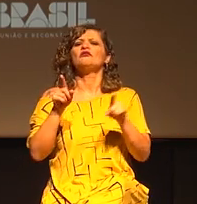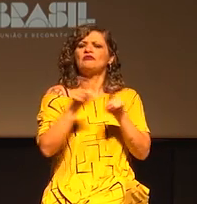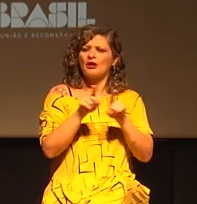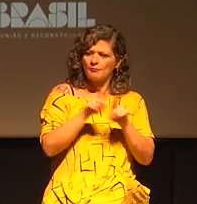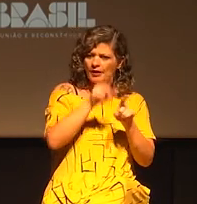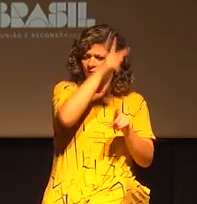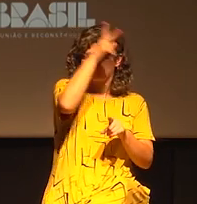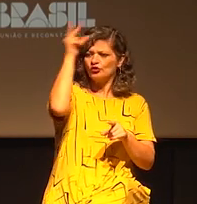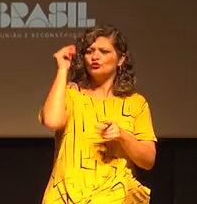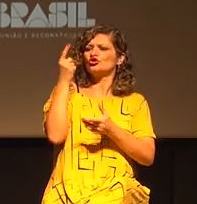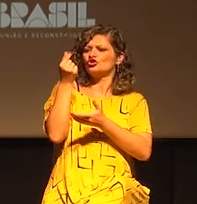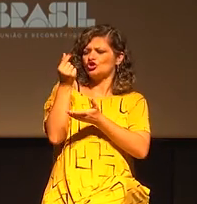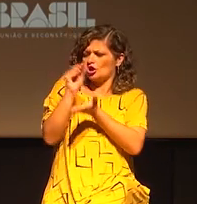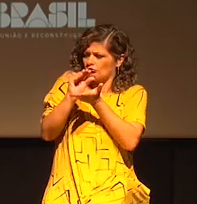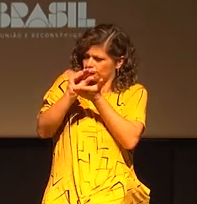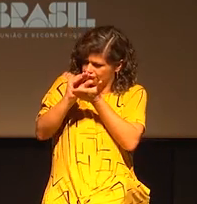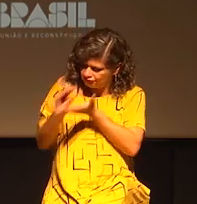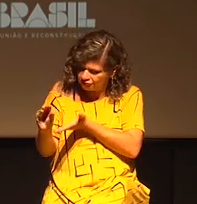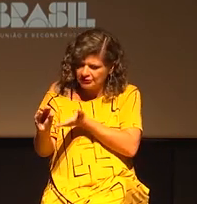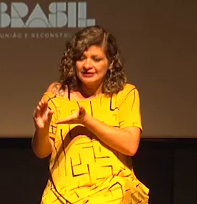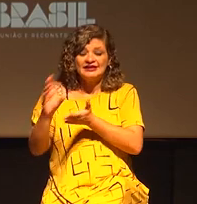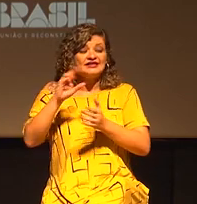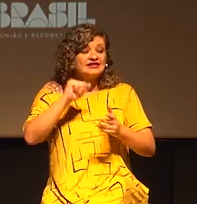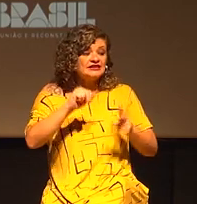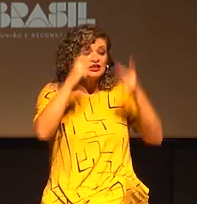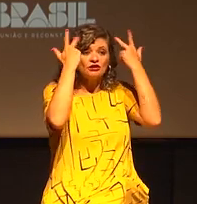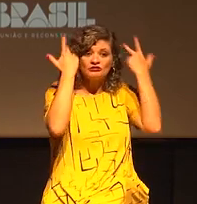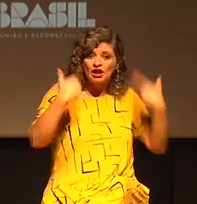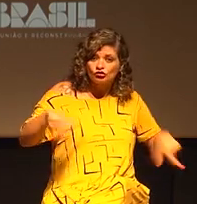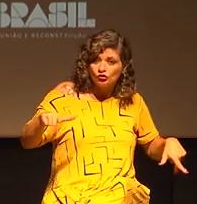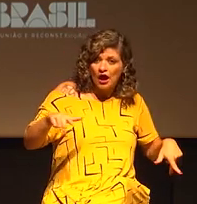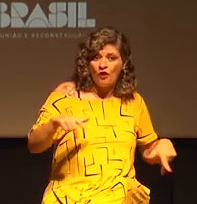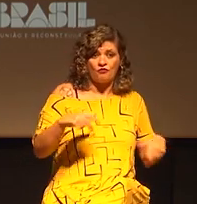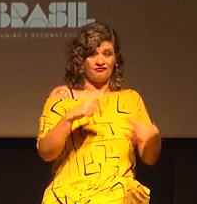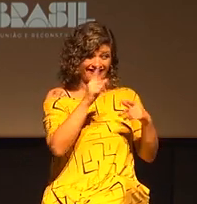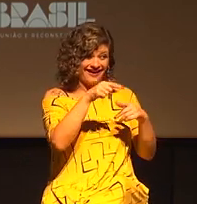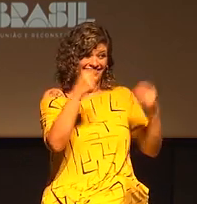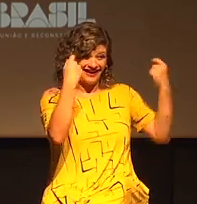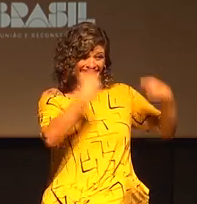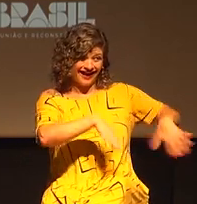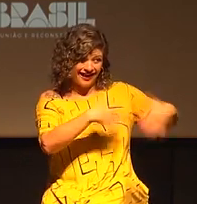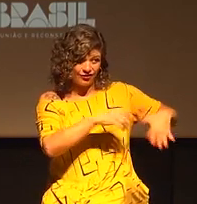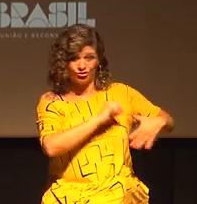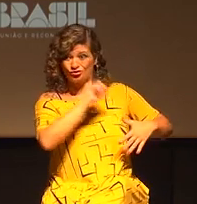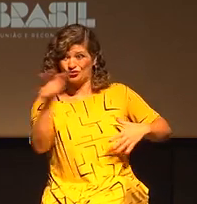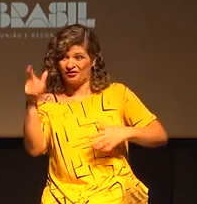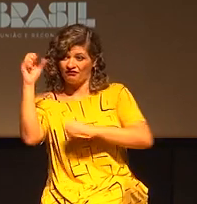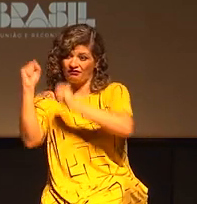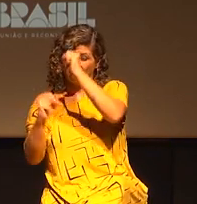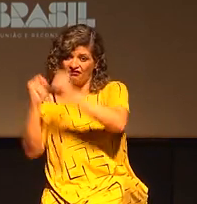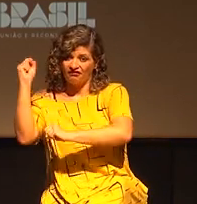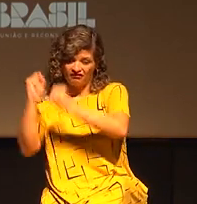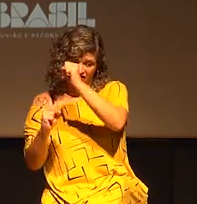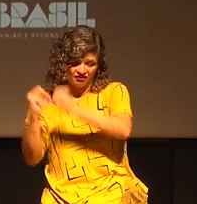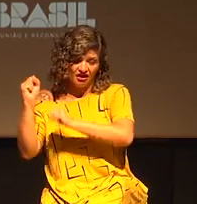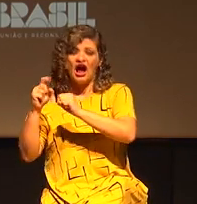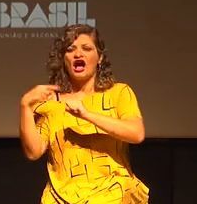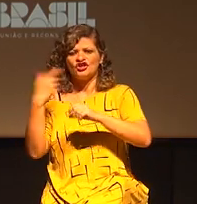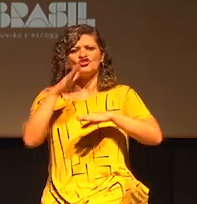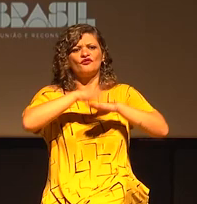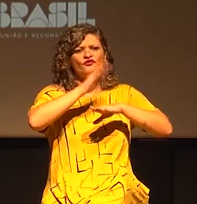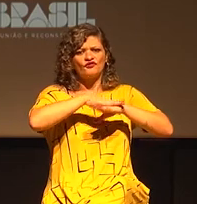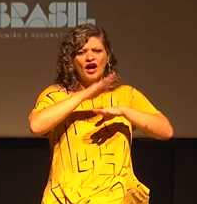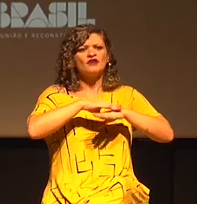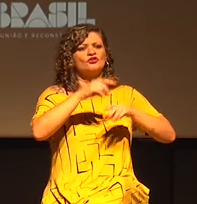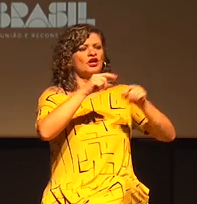ao alimento Porque se o orgânico a preço de custo ainda for mais caro do que o convencional então aí a gente abaixa o